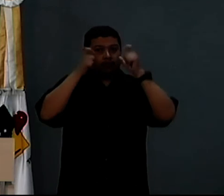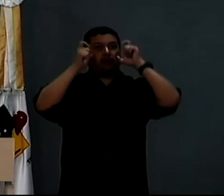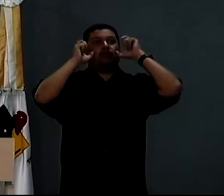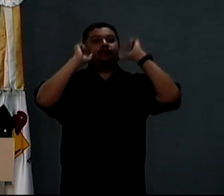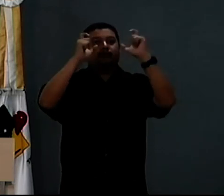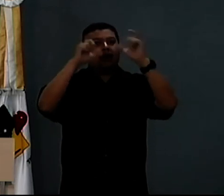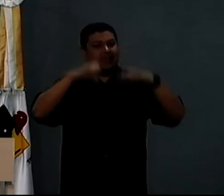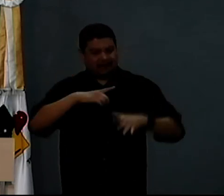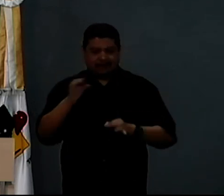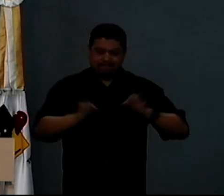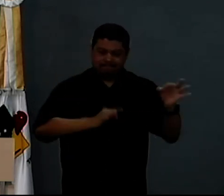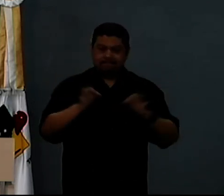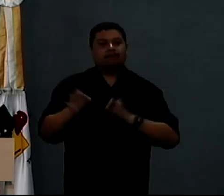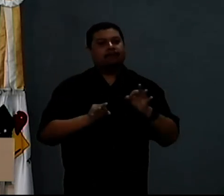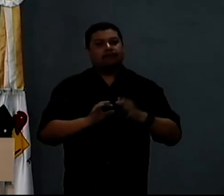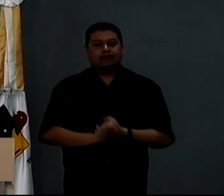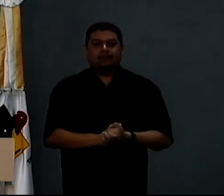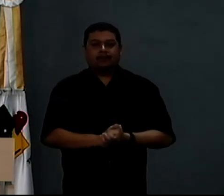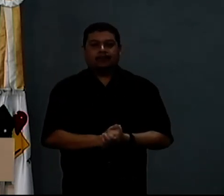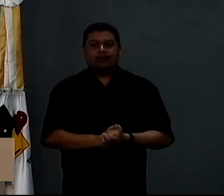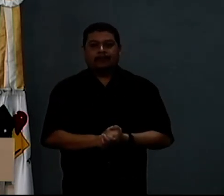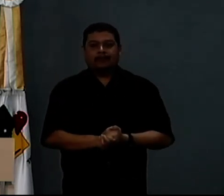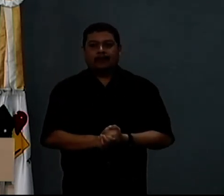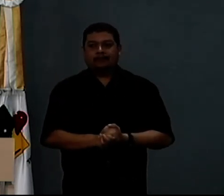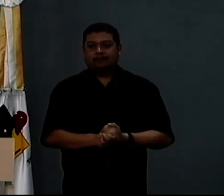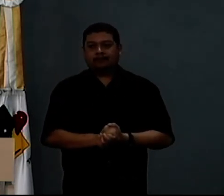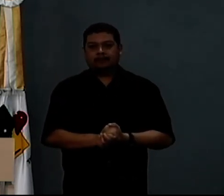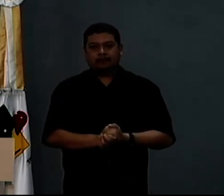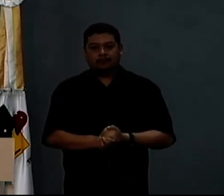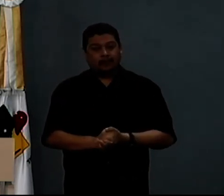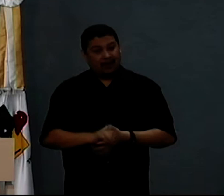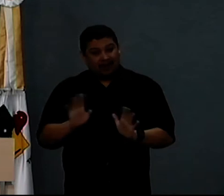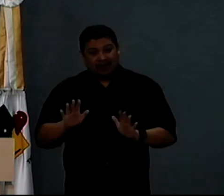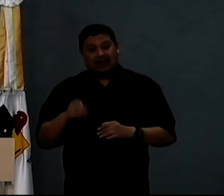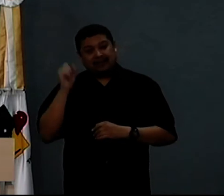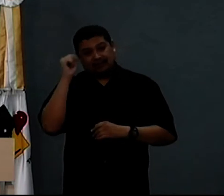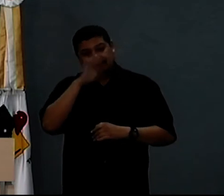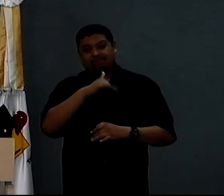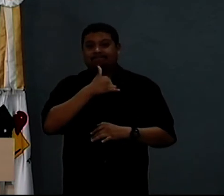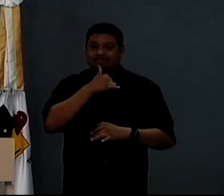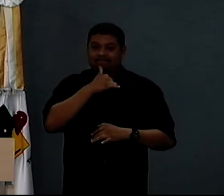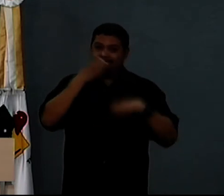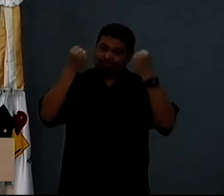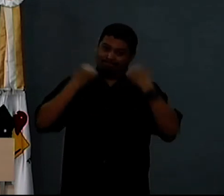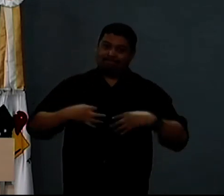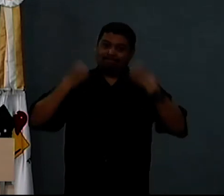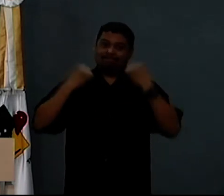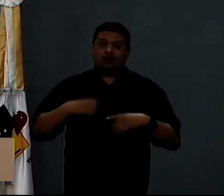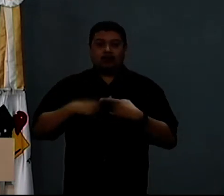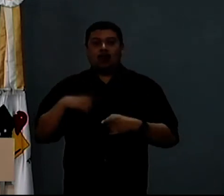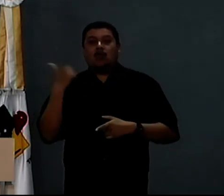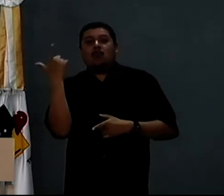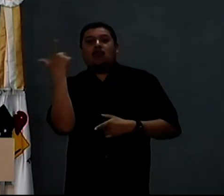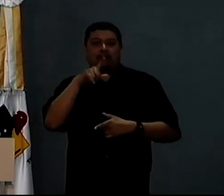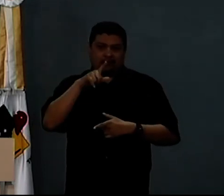se planejar melhor. Aí, até triste a gente falar sobre essa questão. Estivemos de novo,